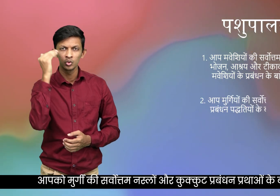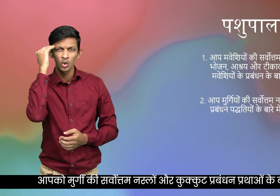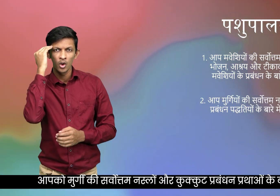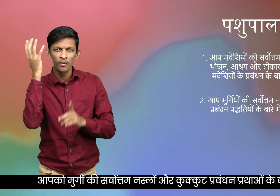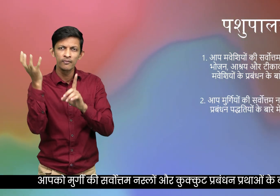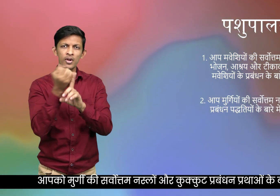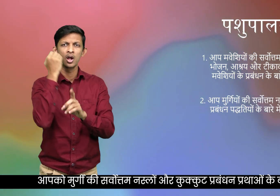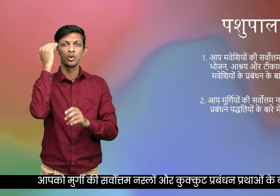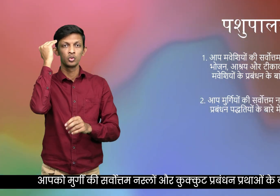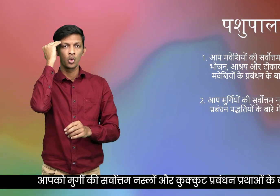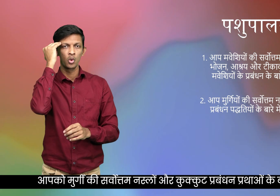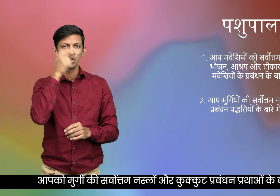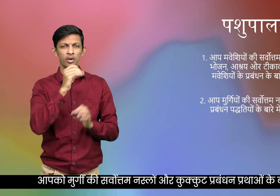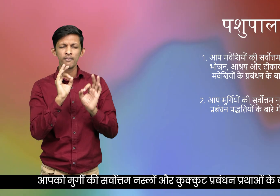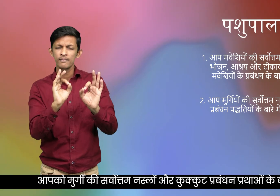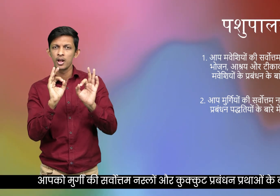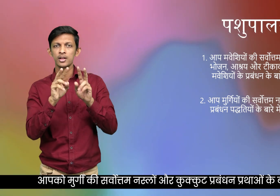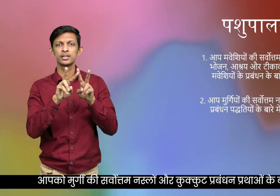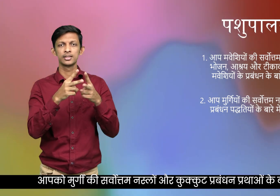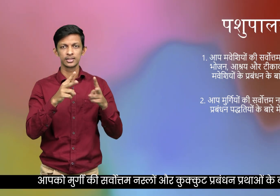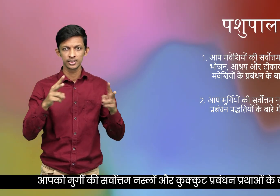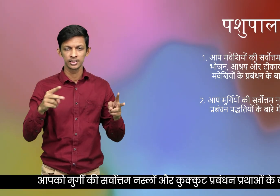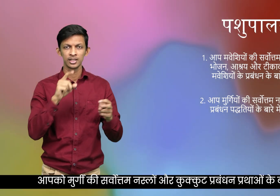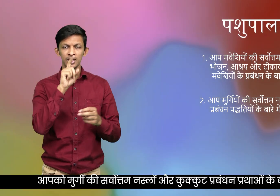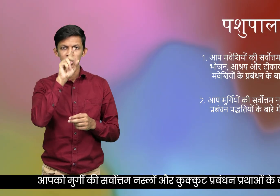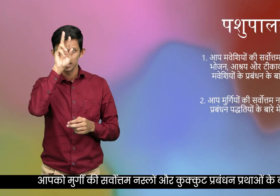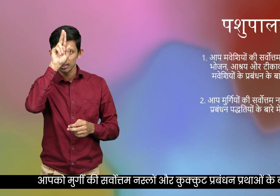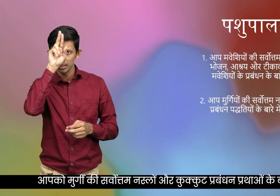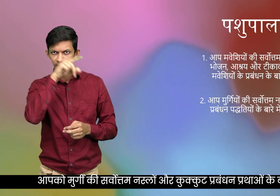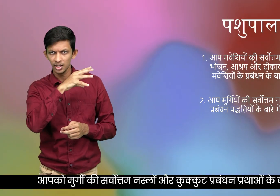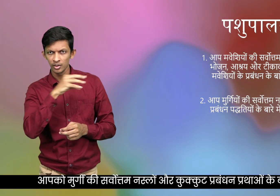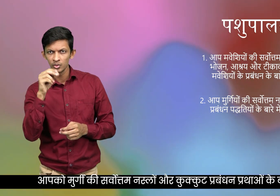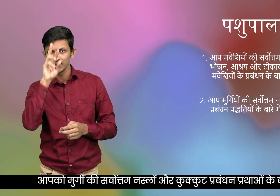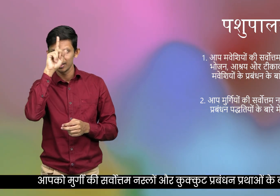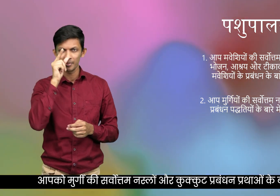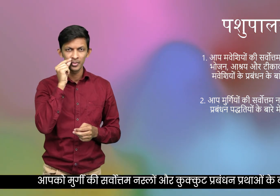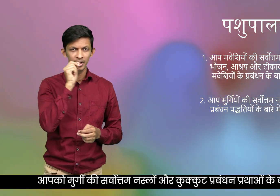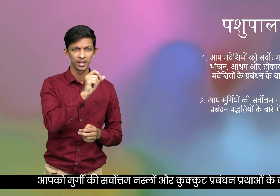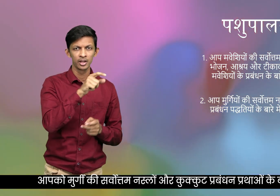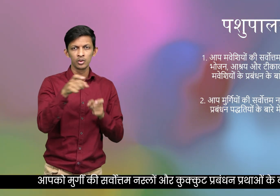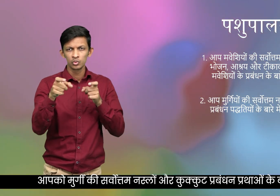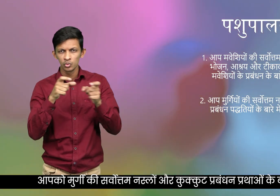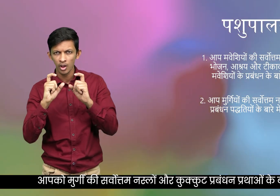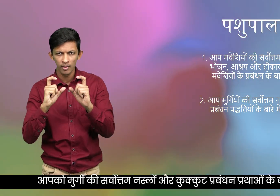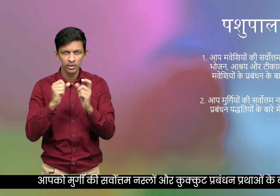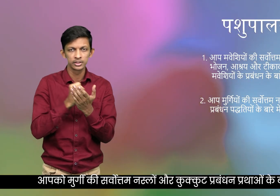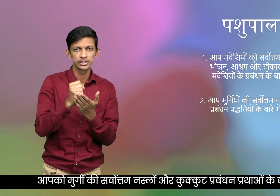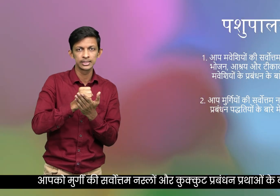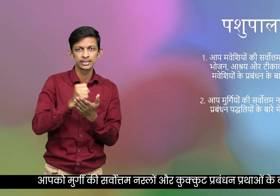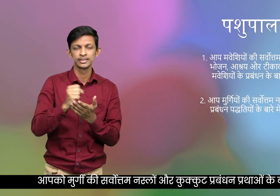दूसरा, आपको मुर्गी की सर्वोत्तम नस्लों और कुक्कुट प्रबंधन प्रथाओं के बारे में